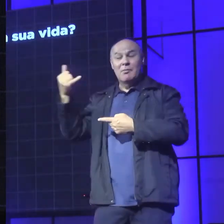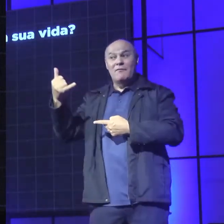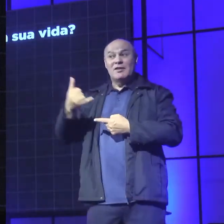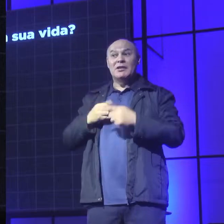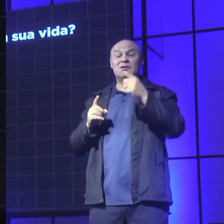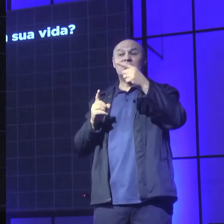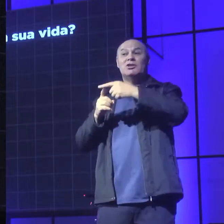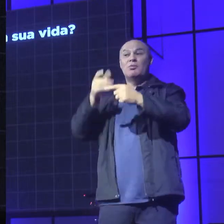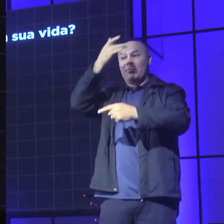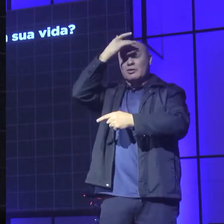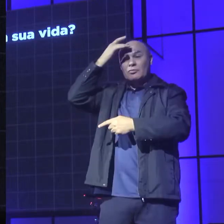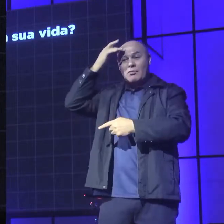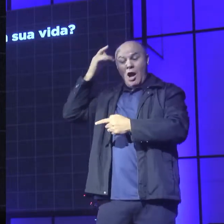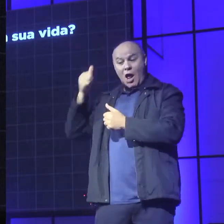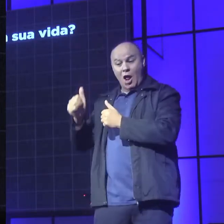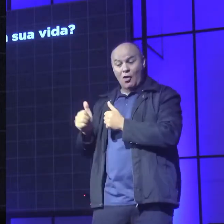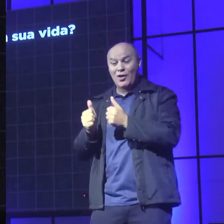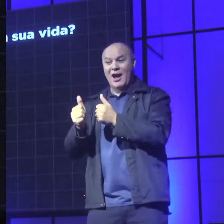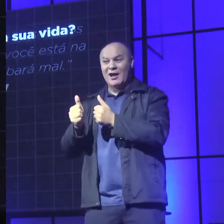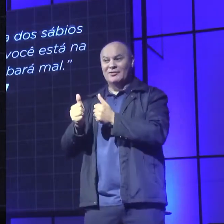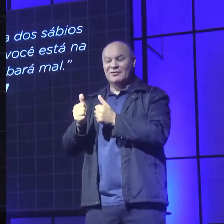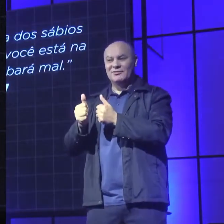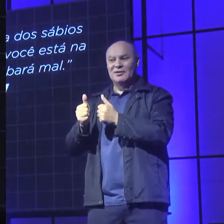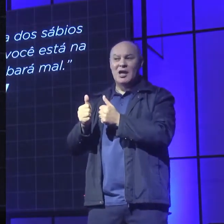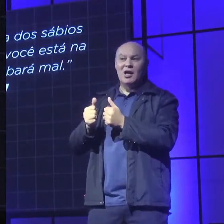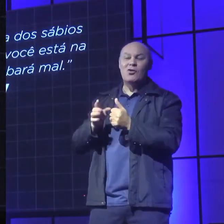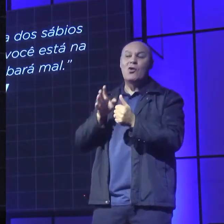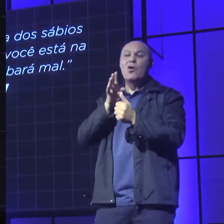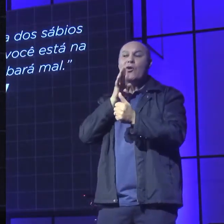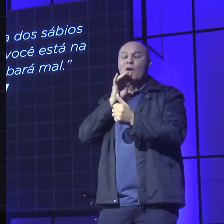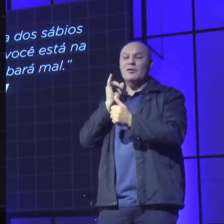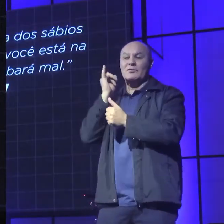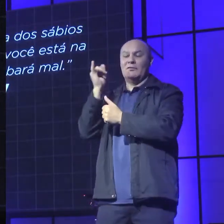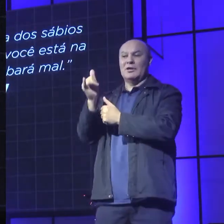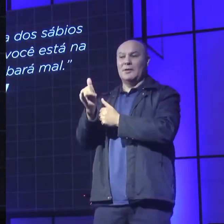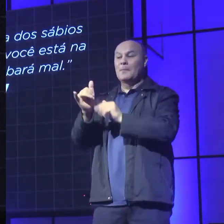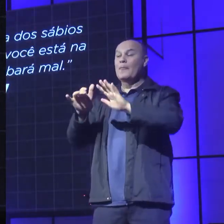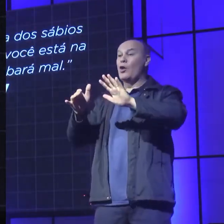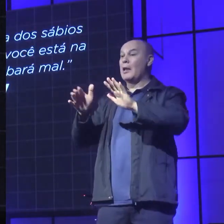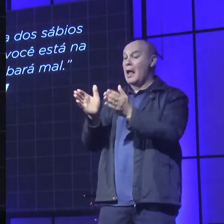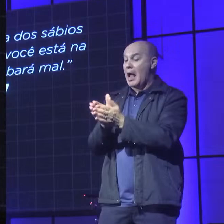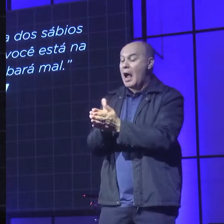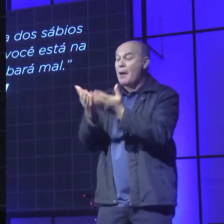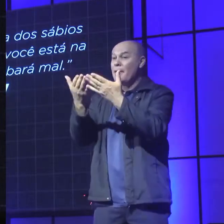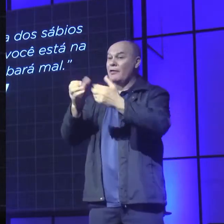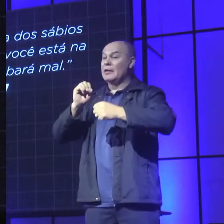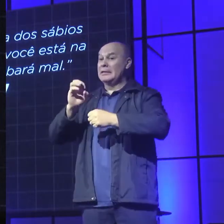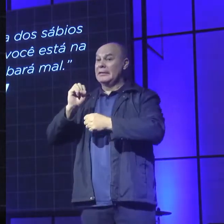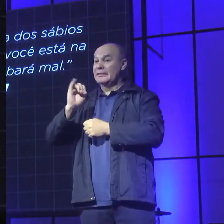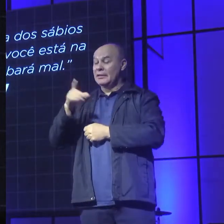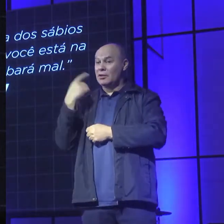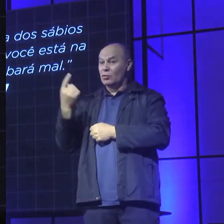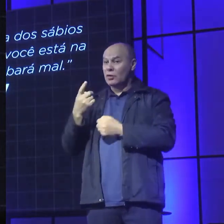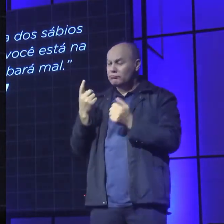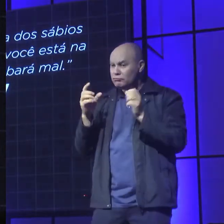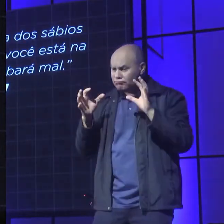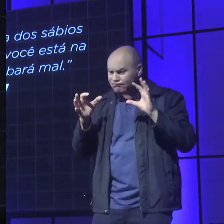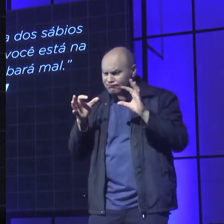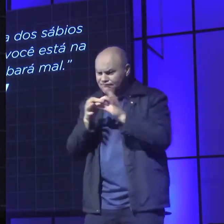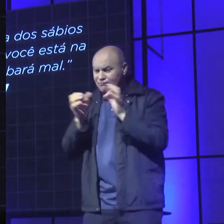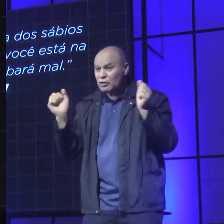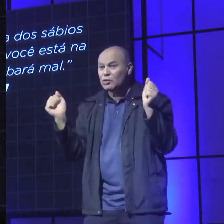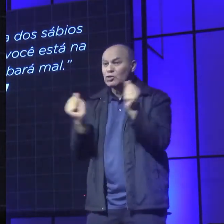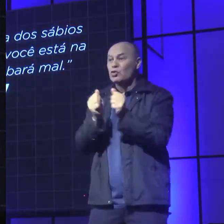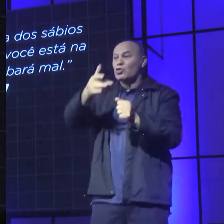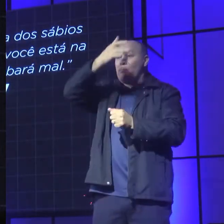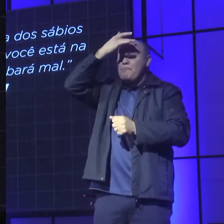assim, aquele que procura a companhia dos sábios, se tornará sábio também. Mas se